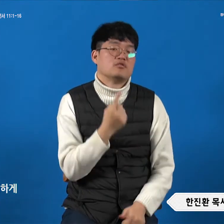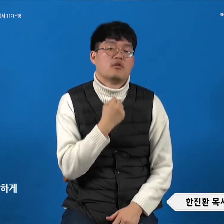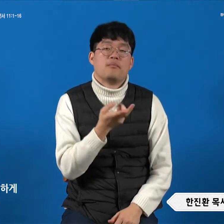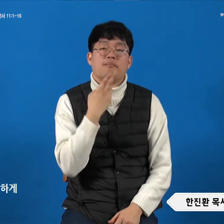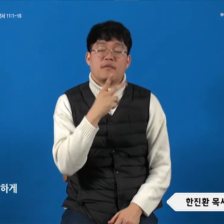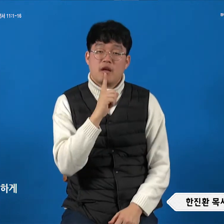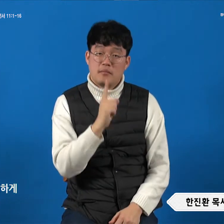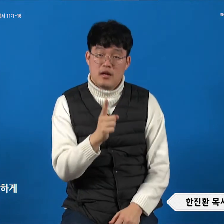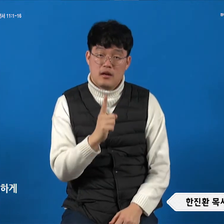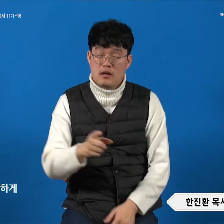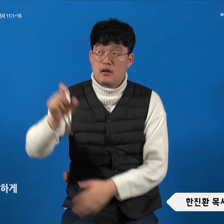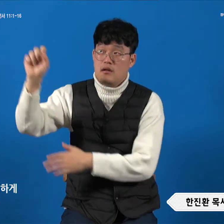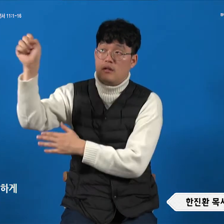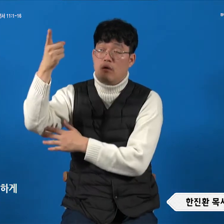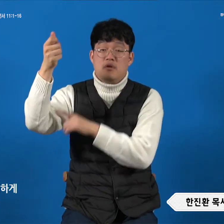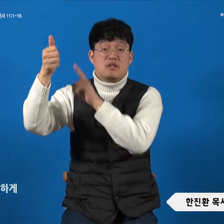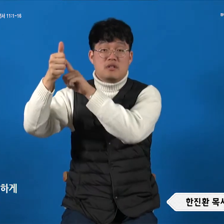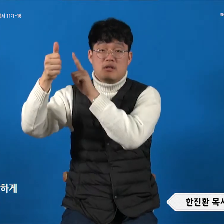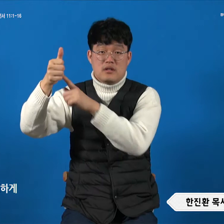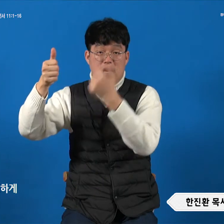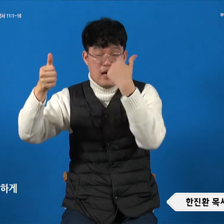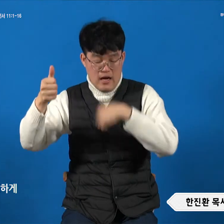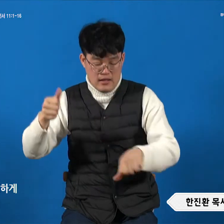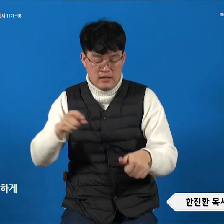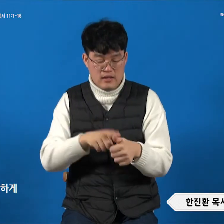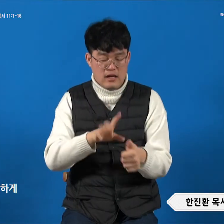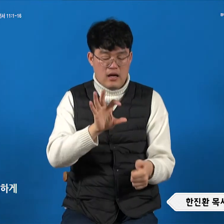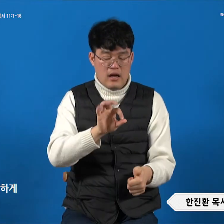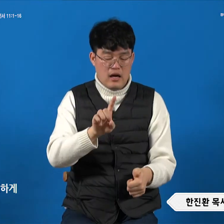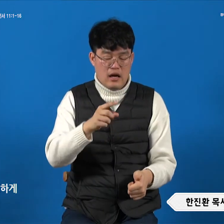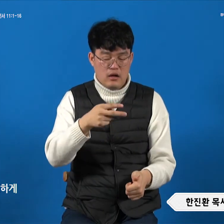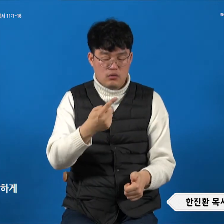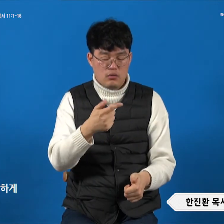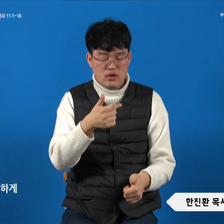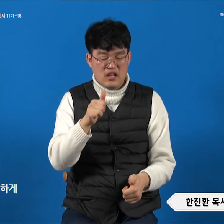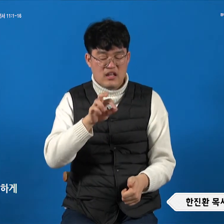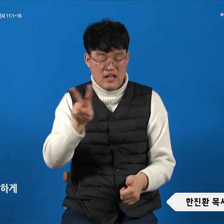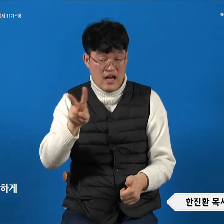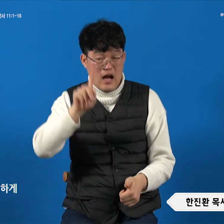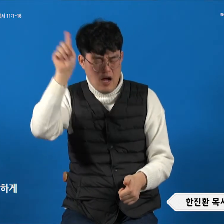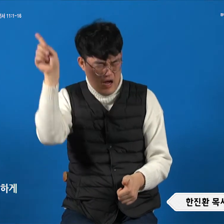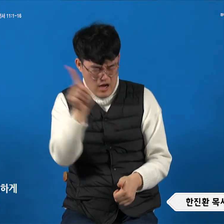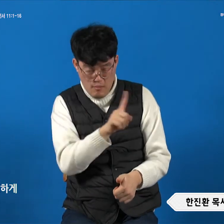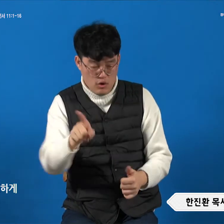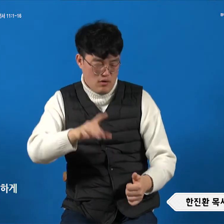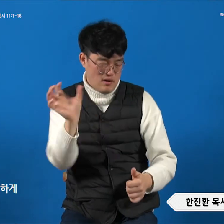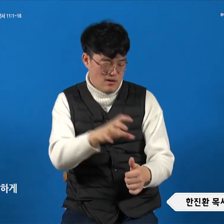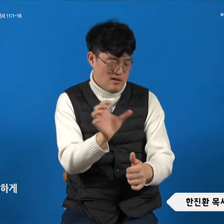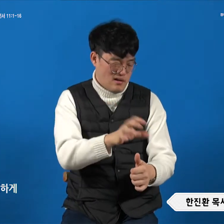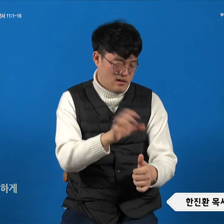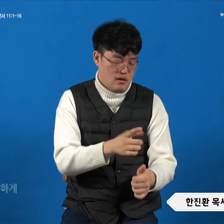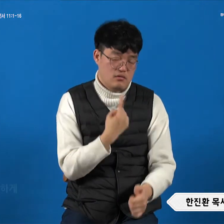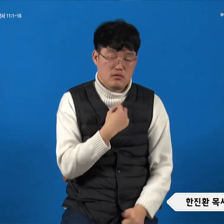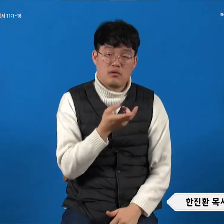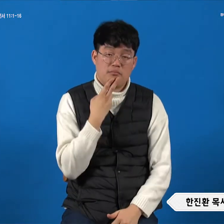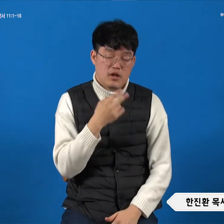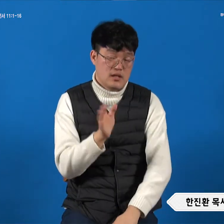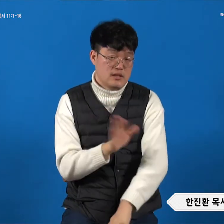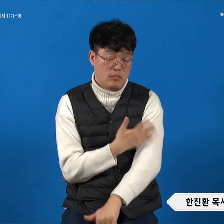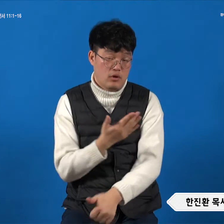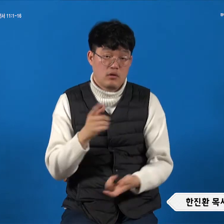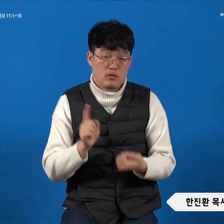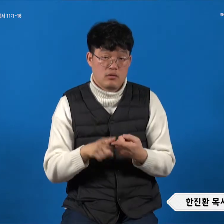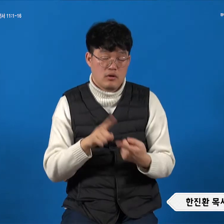없었더라. 다윗이 아들 아도니아를 한 번도 책망한 적이 없었다는 말입니다. 한 번도